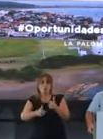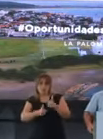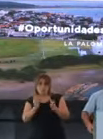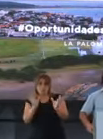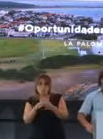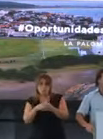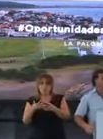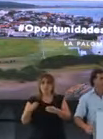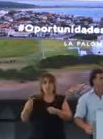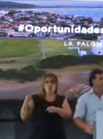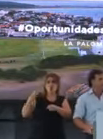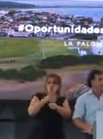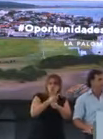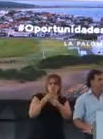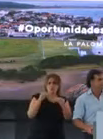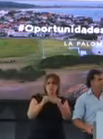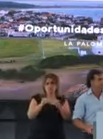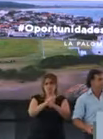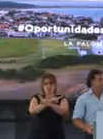Nacional contra otros compañeros.